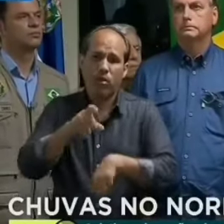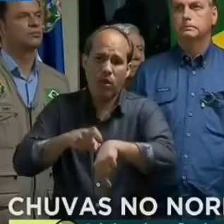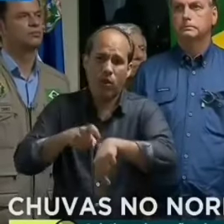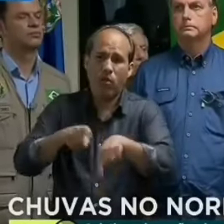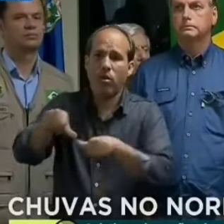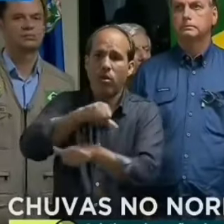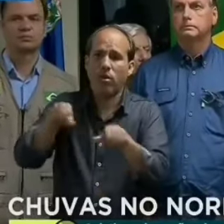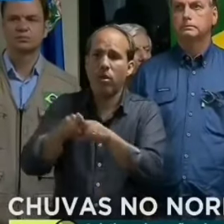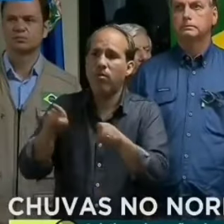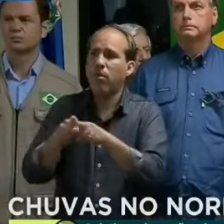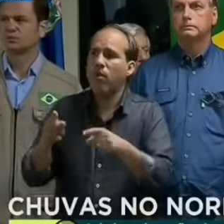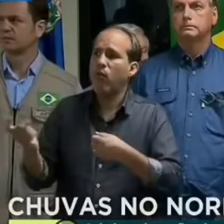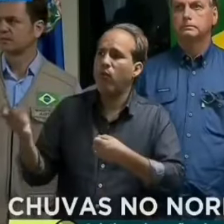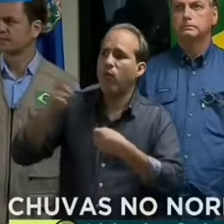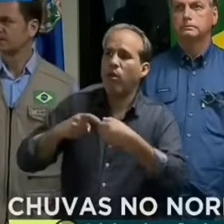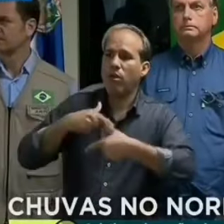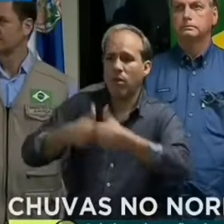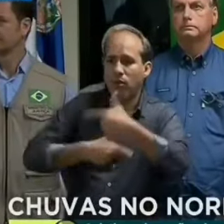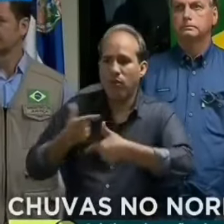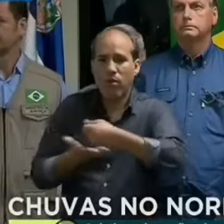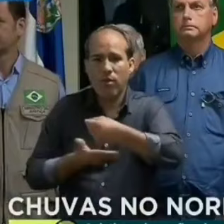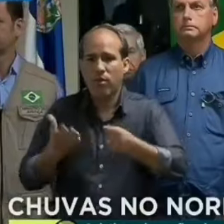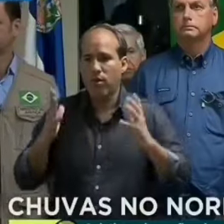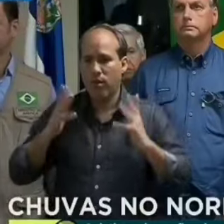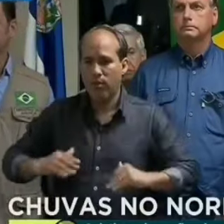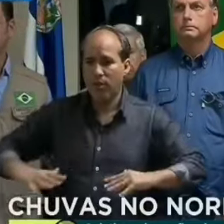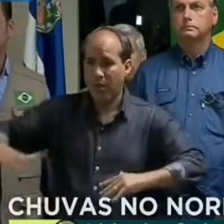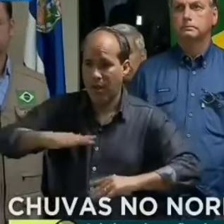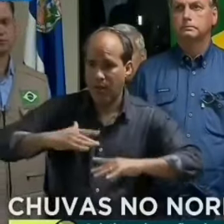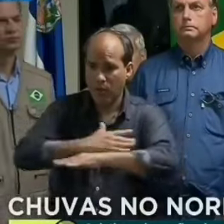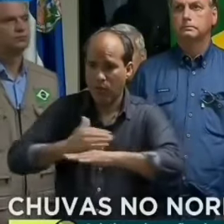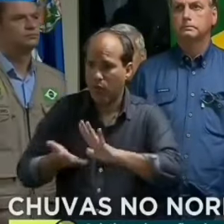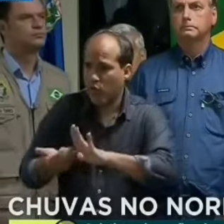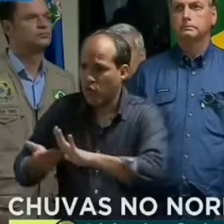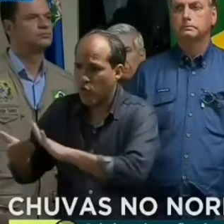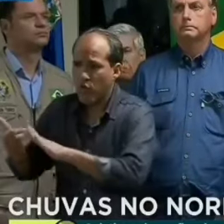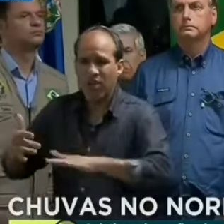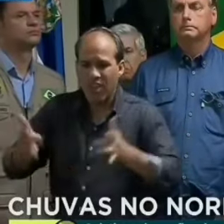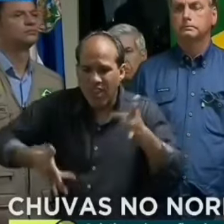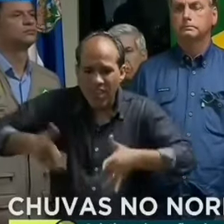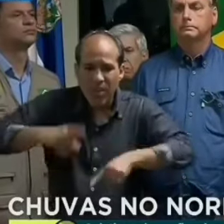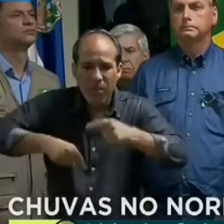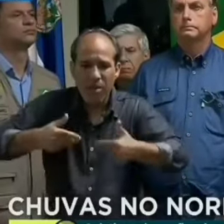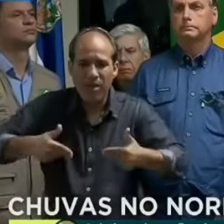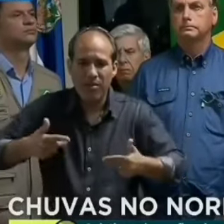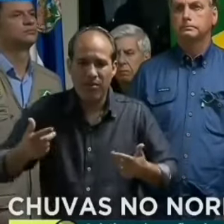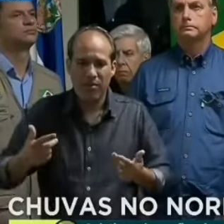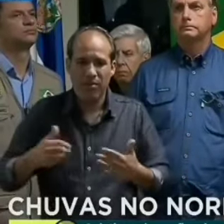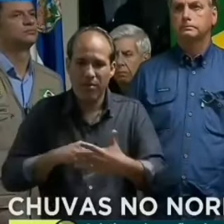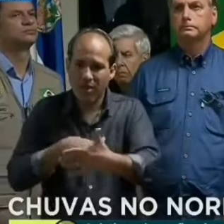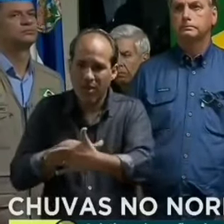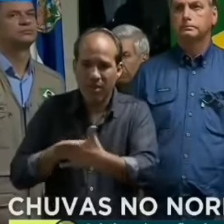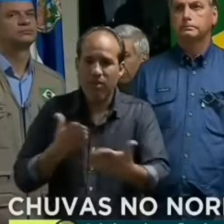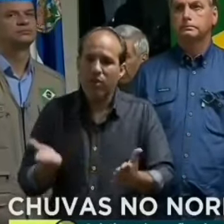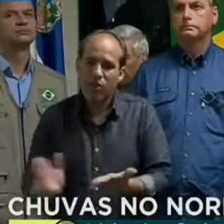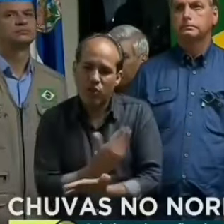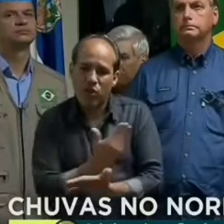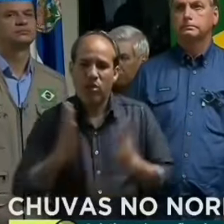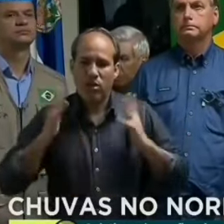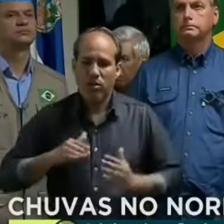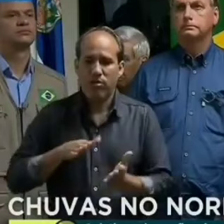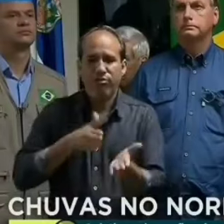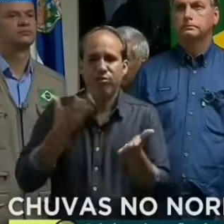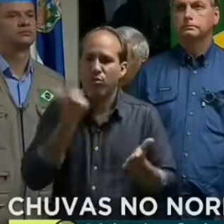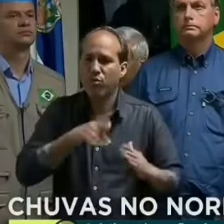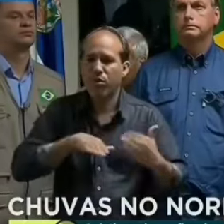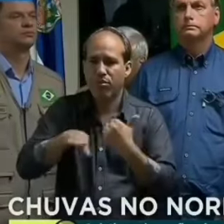o restabelecimento dos serviços essenciais. Então, limpeza urbana, desobstrução de vias públicas que eventualmente estejam obstruídas, religação